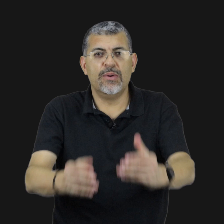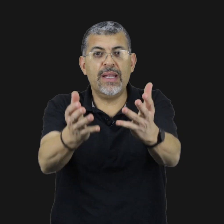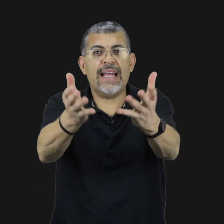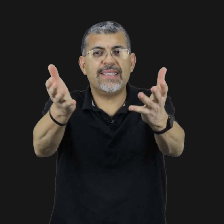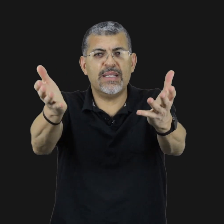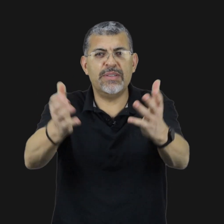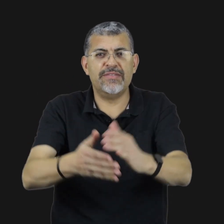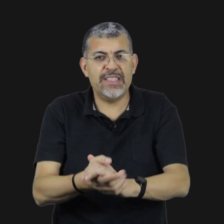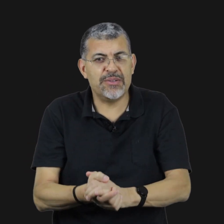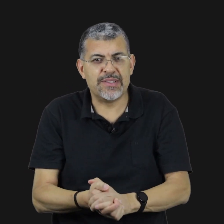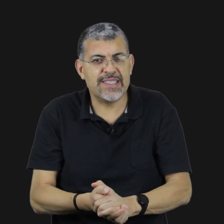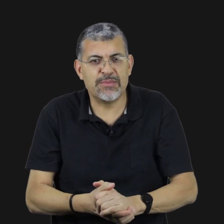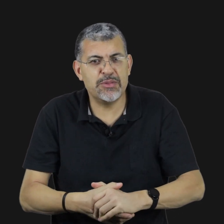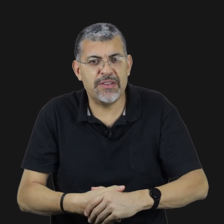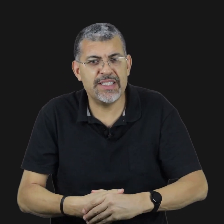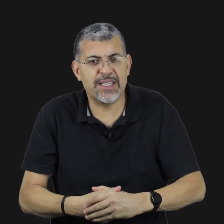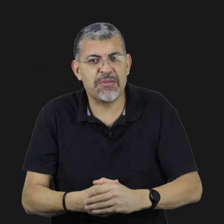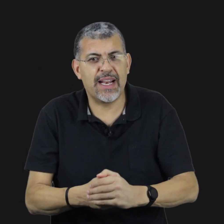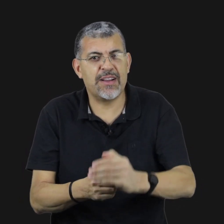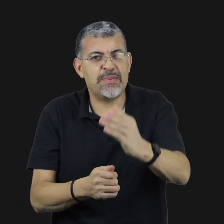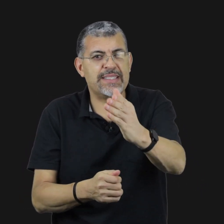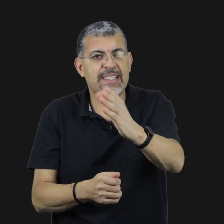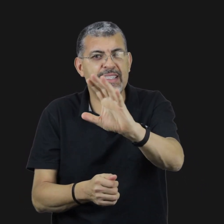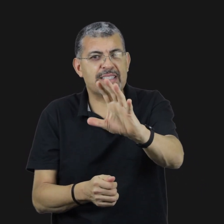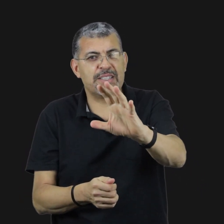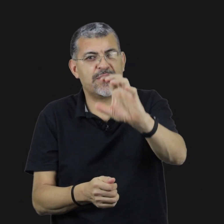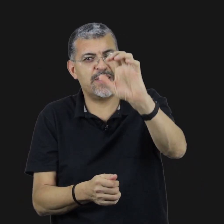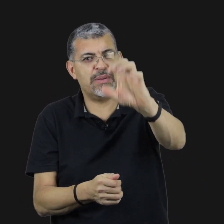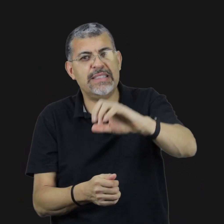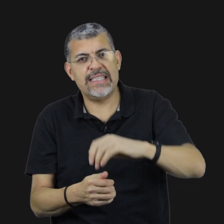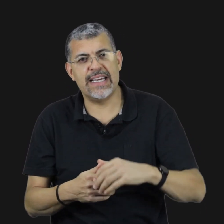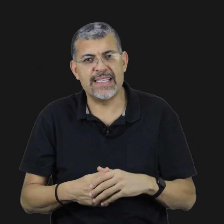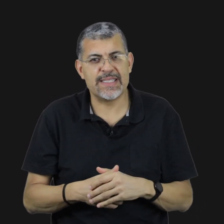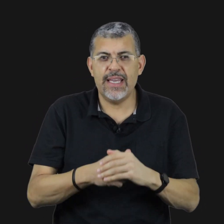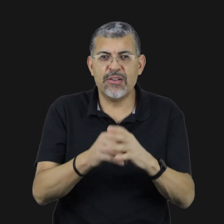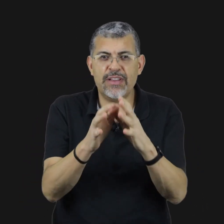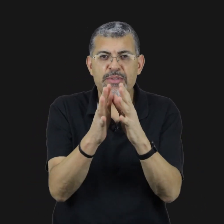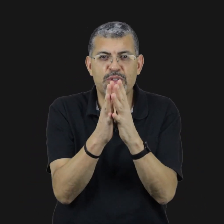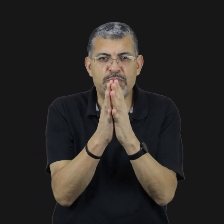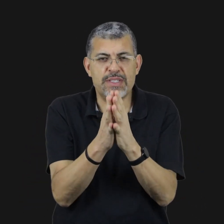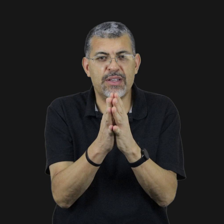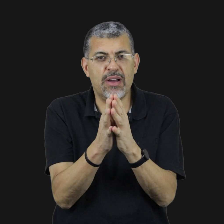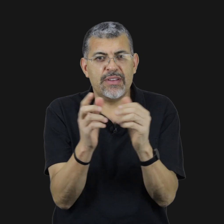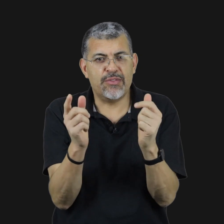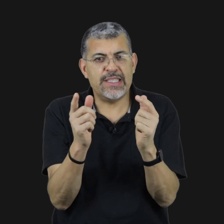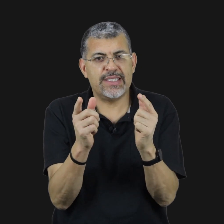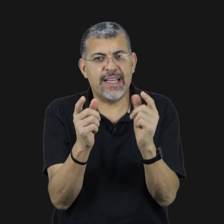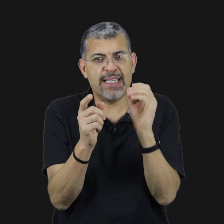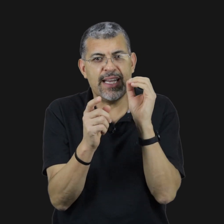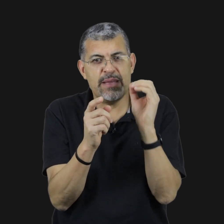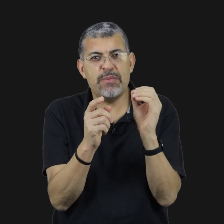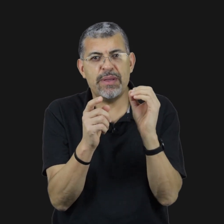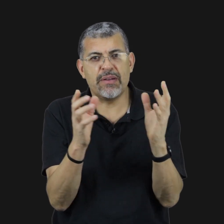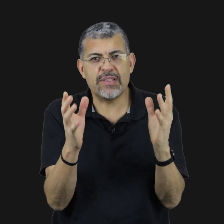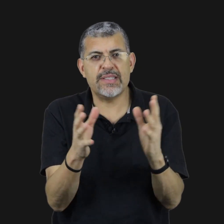o olá seja bem-vindo seja muito bem-vinda aqui no canal especialista nas questões previdenciárias e nos vemos 2019 foi editada a mp